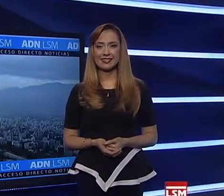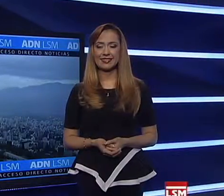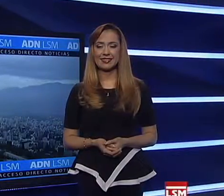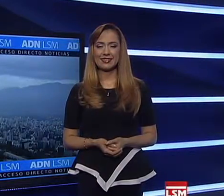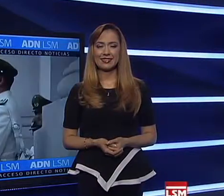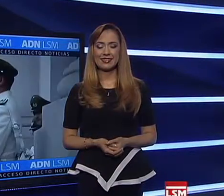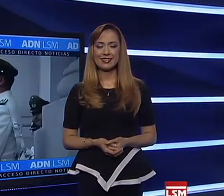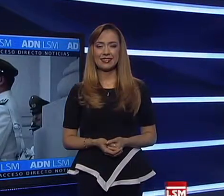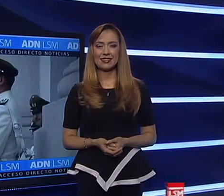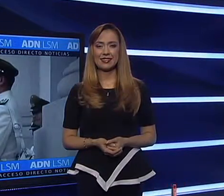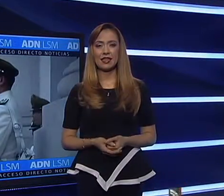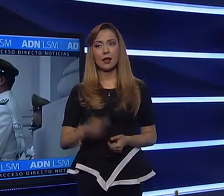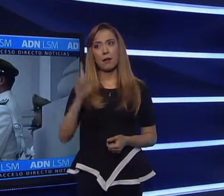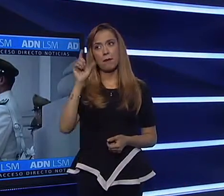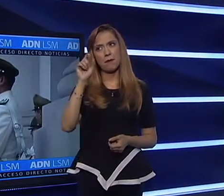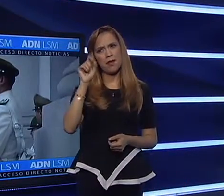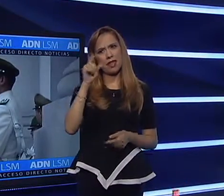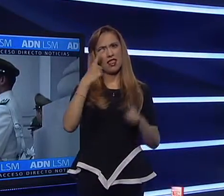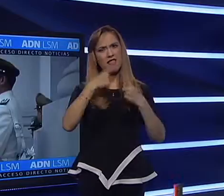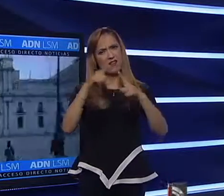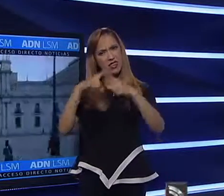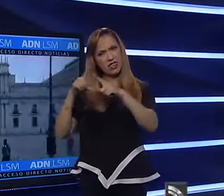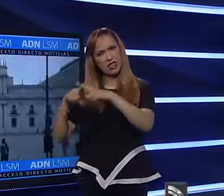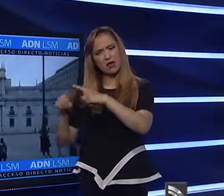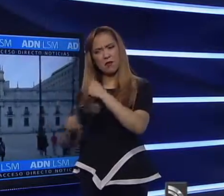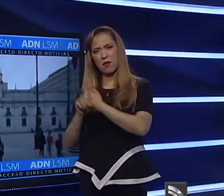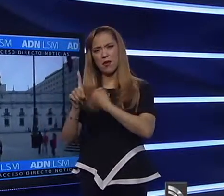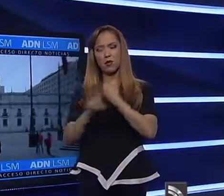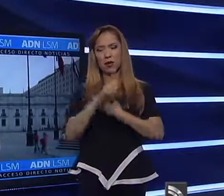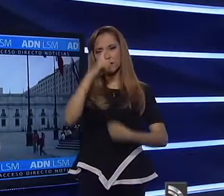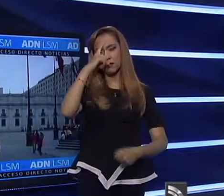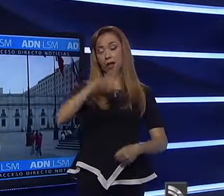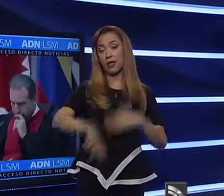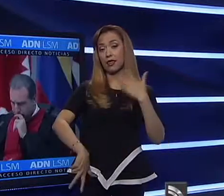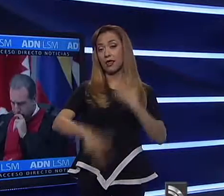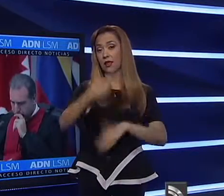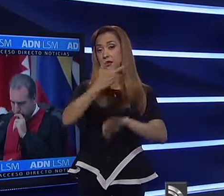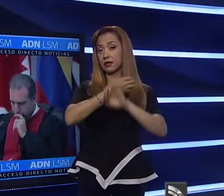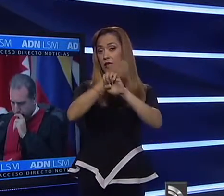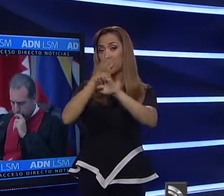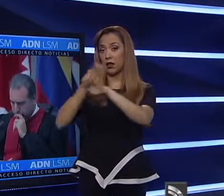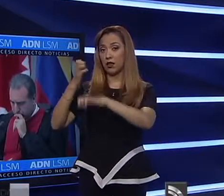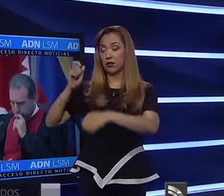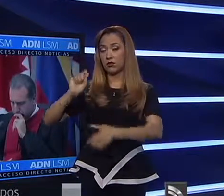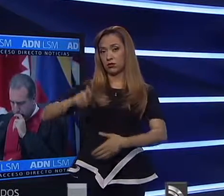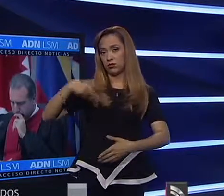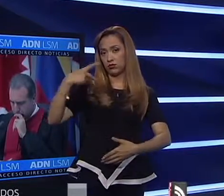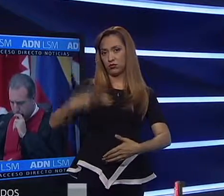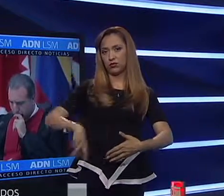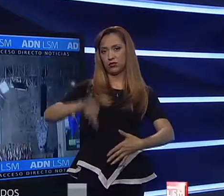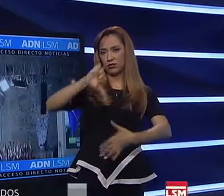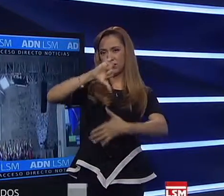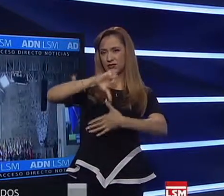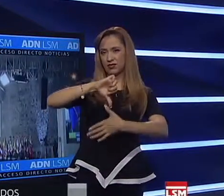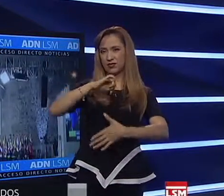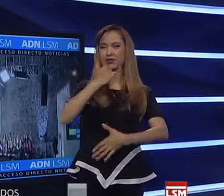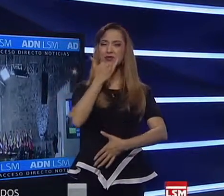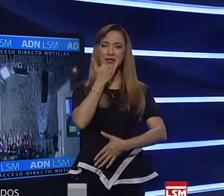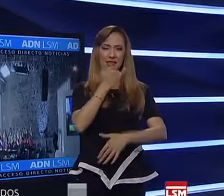En más de 20 casos contenciosos que involucran a 13 estados del continente, la Corte Interamericana de Derechos Humanos ha condenado a